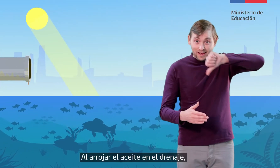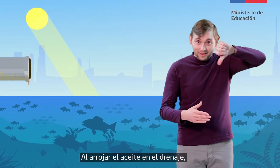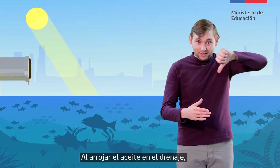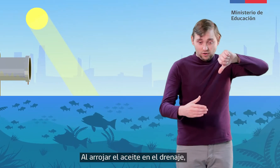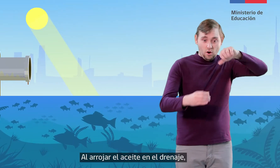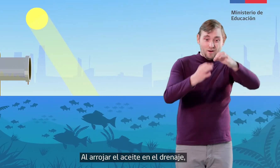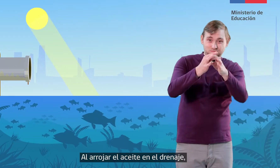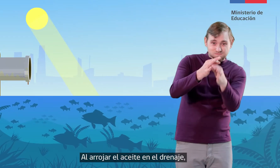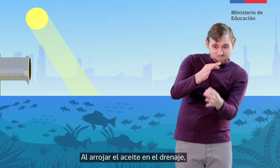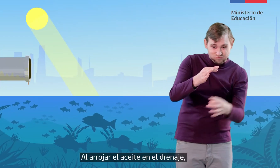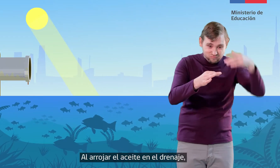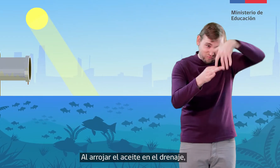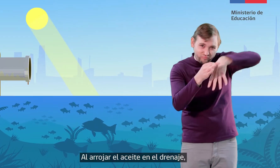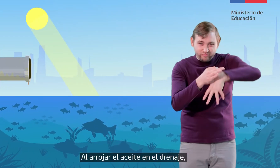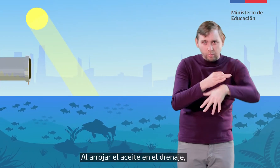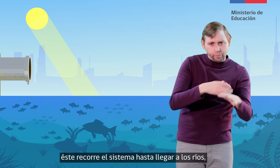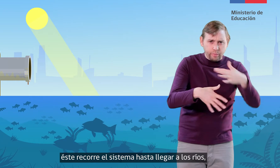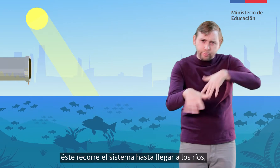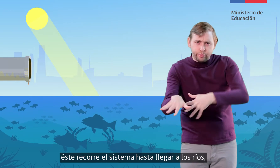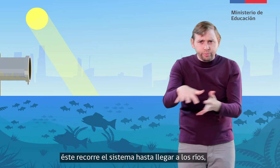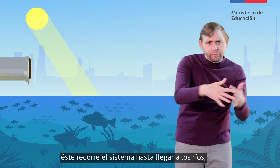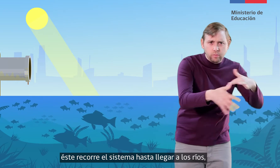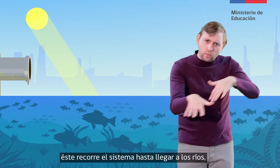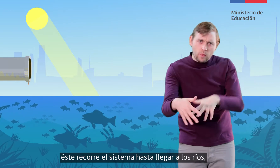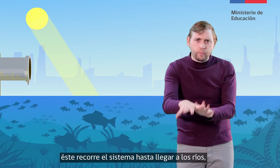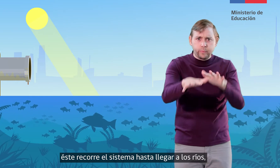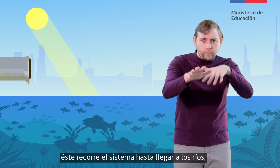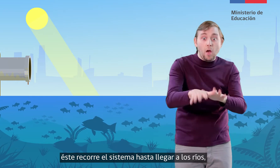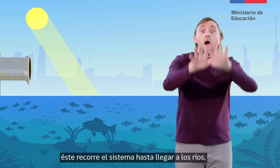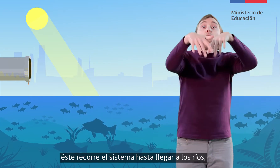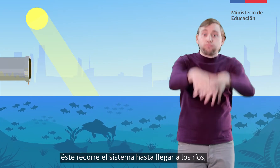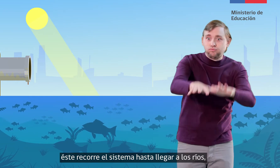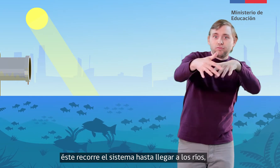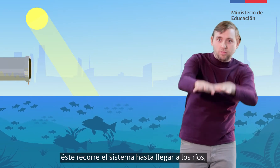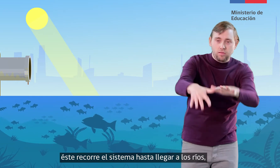Al arrojar el aceite en el drenaje, este recorre el sistema hasta llegar a los ríos.